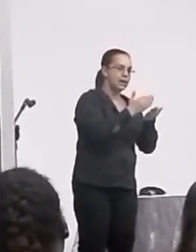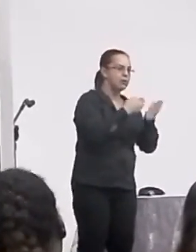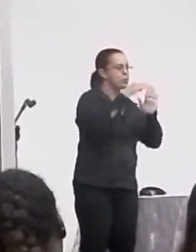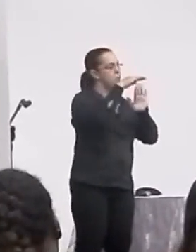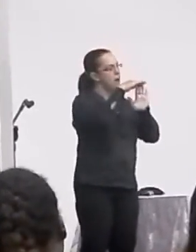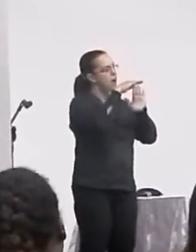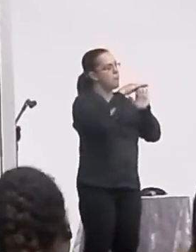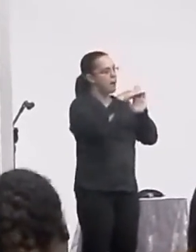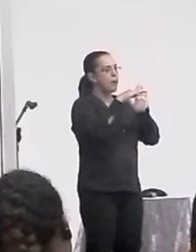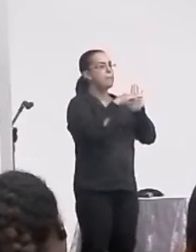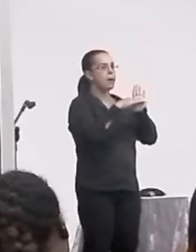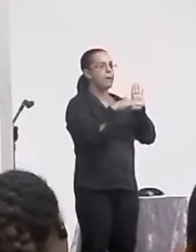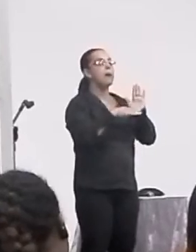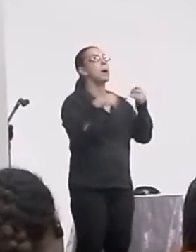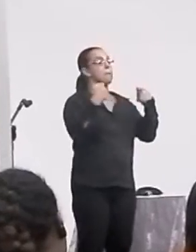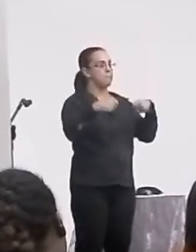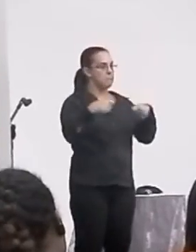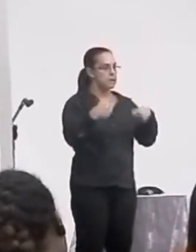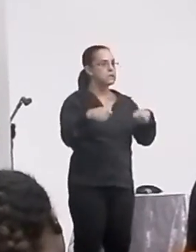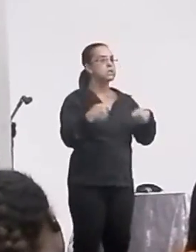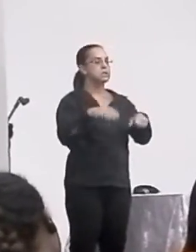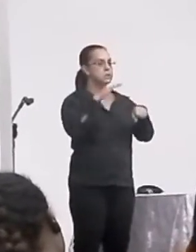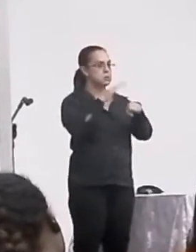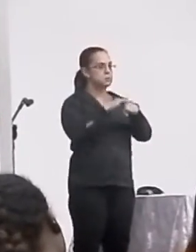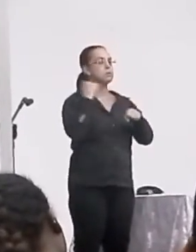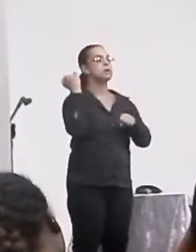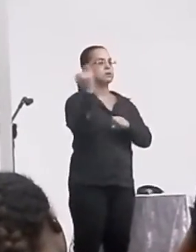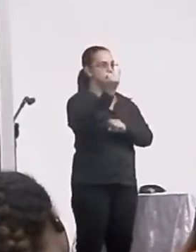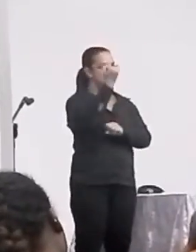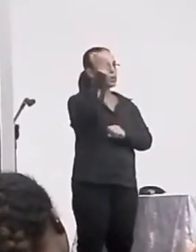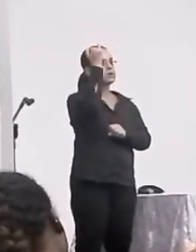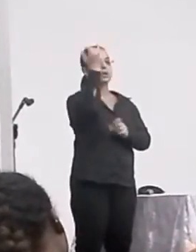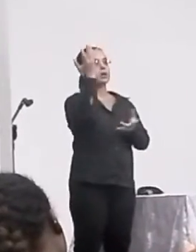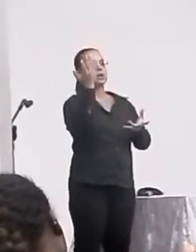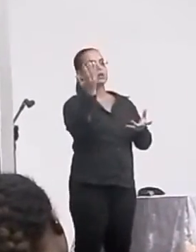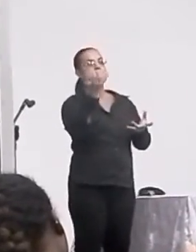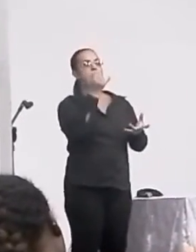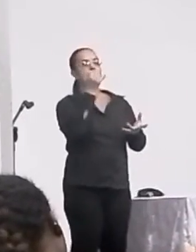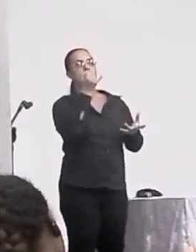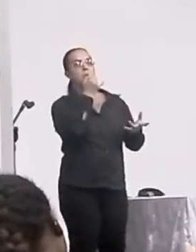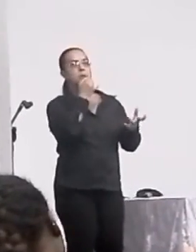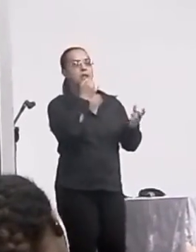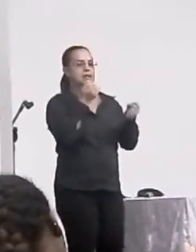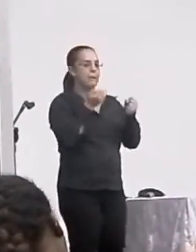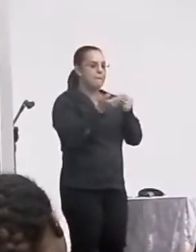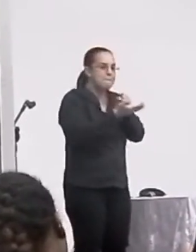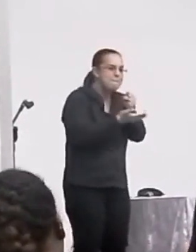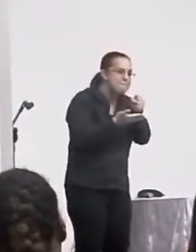um certo número de clássicos em central, eu acho que hoje em dia é muito diferente.